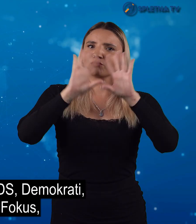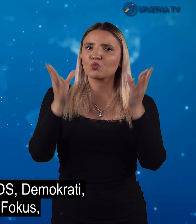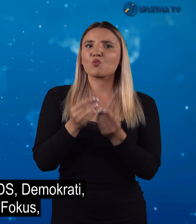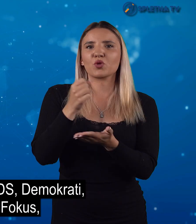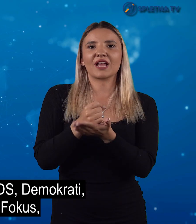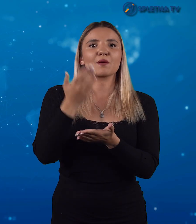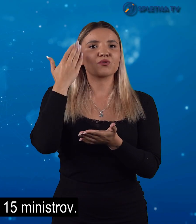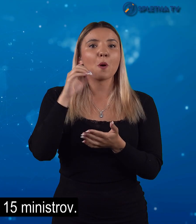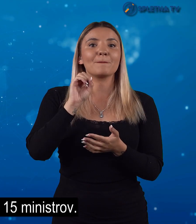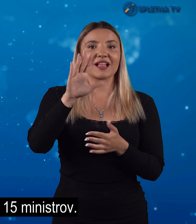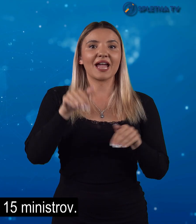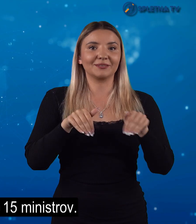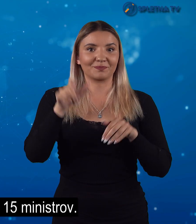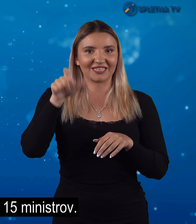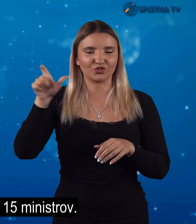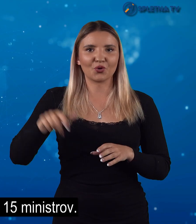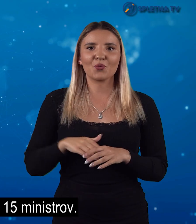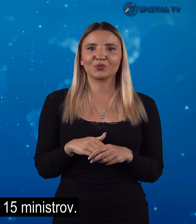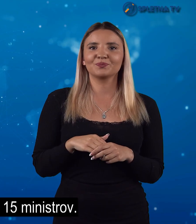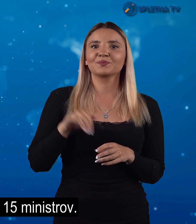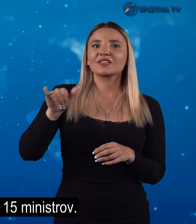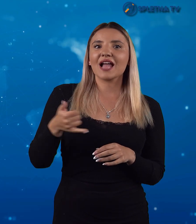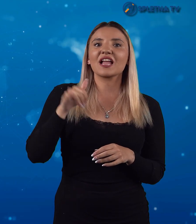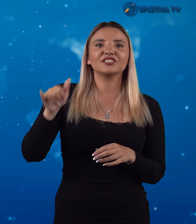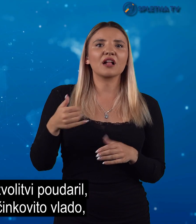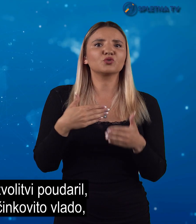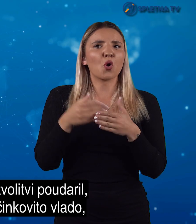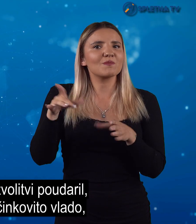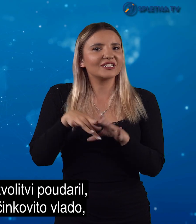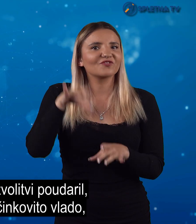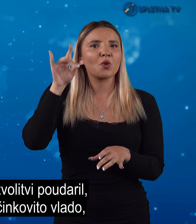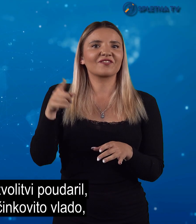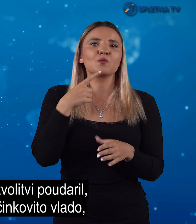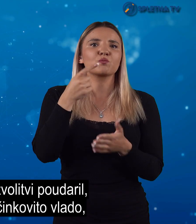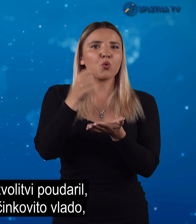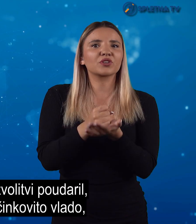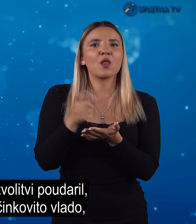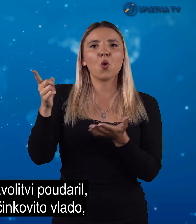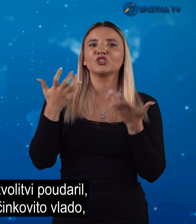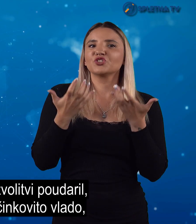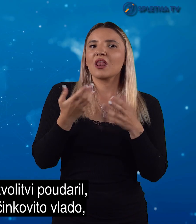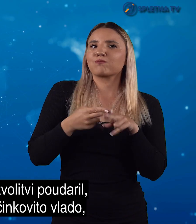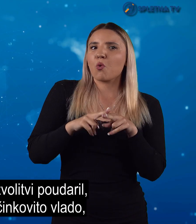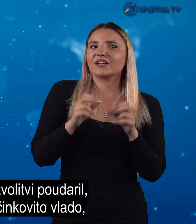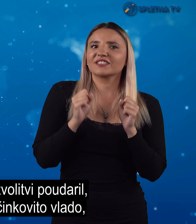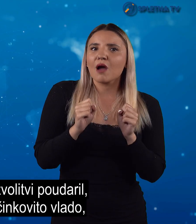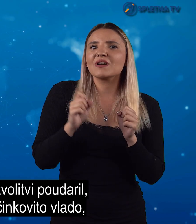in Fokus. Potrjenih pa je bilo 15 ministrov. Janez Janša je ob izvolitvi poudaril, da